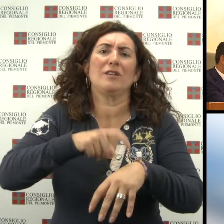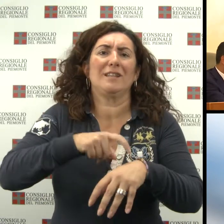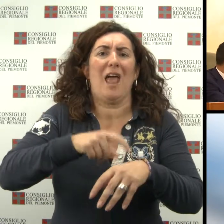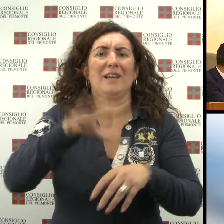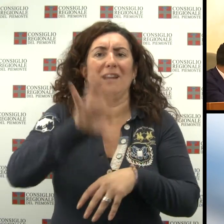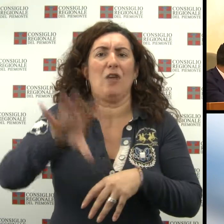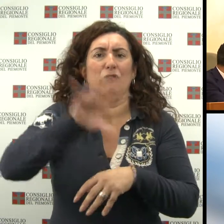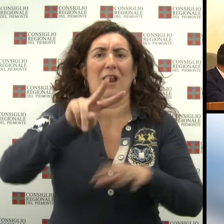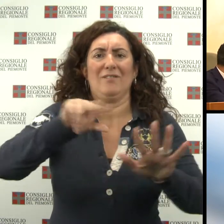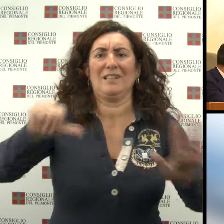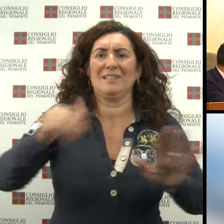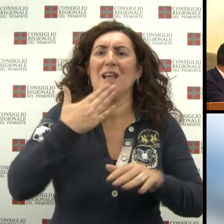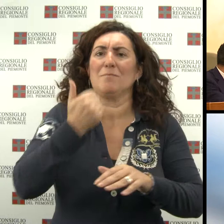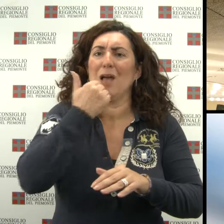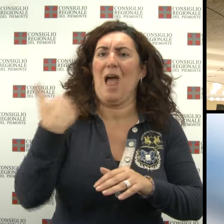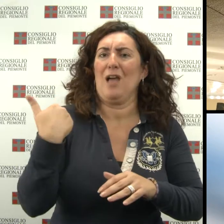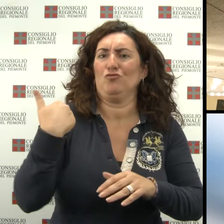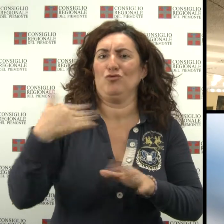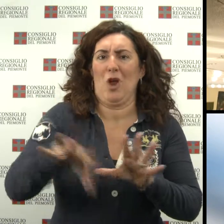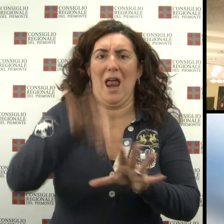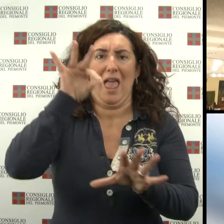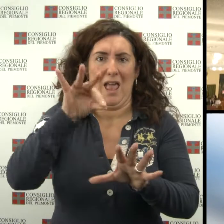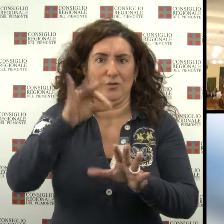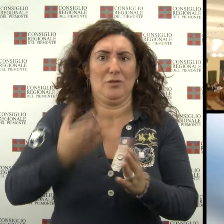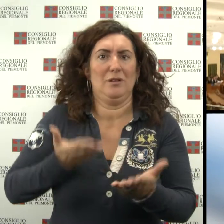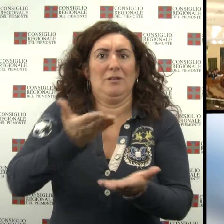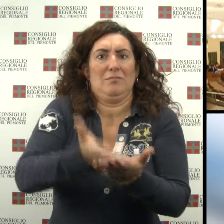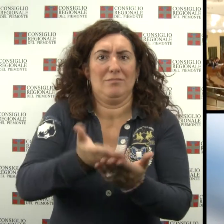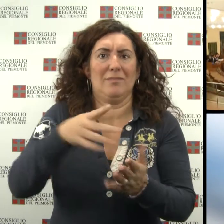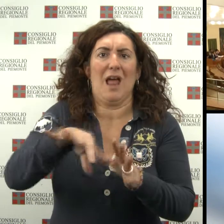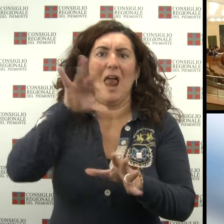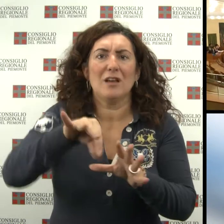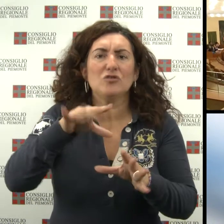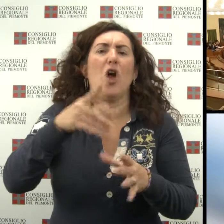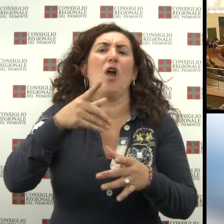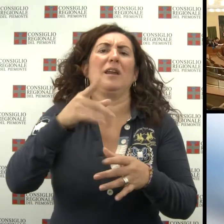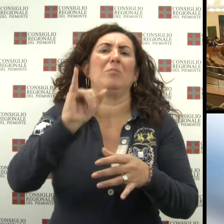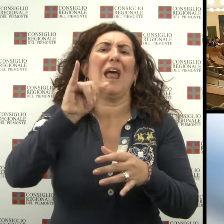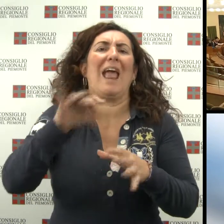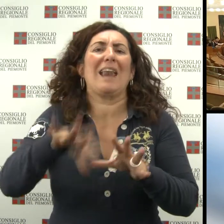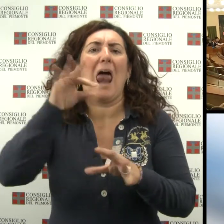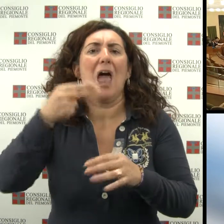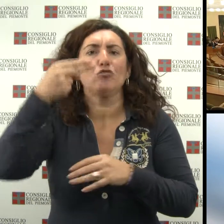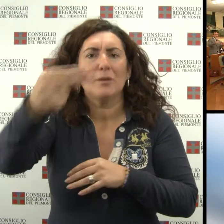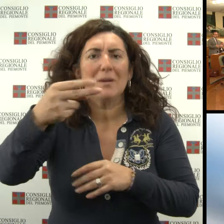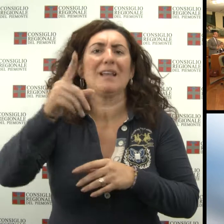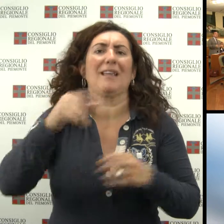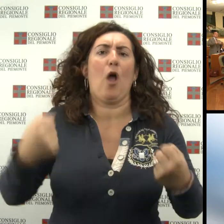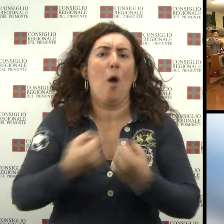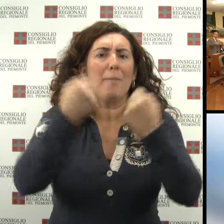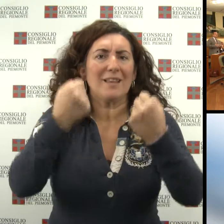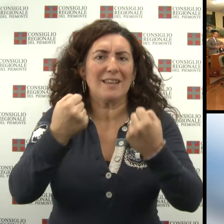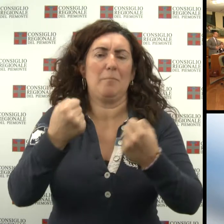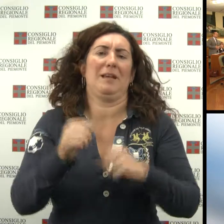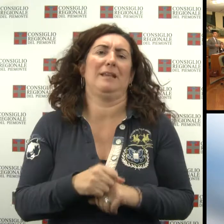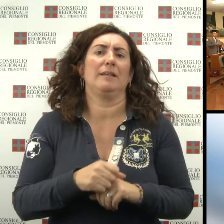maggio scorso, presentata dalla Giunta per le elezioni, le ineleggibilità, le incompatibilità e l'insindacabilità.